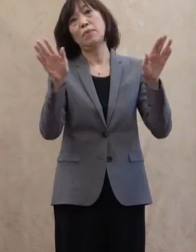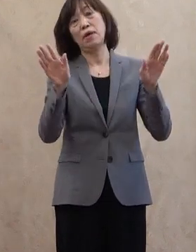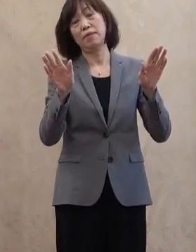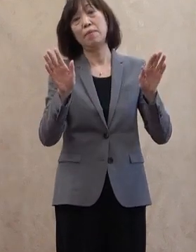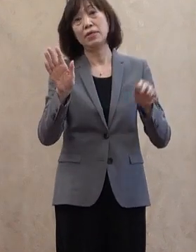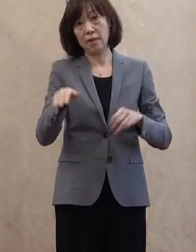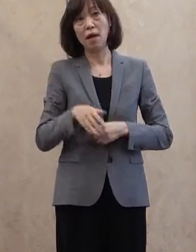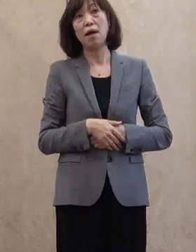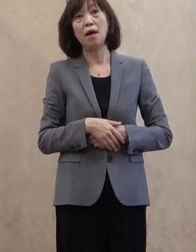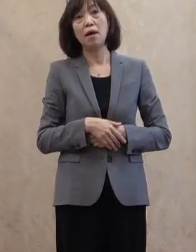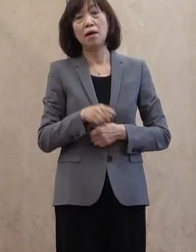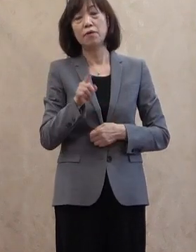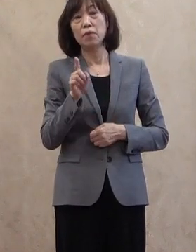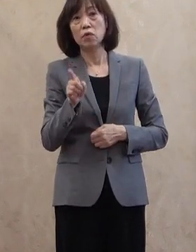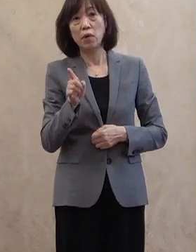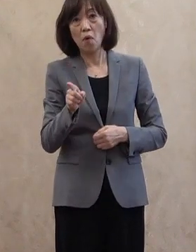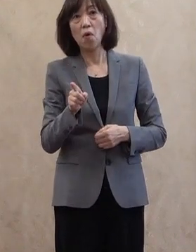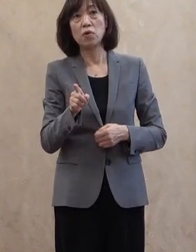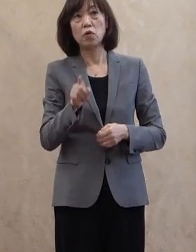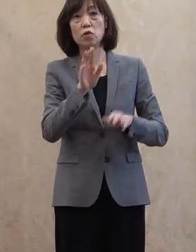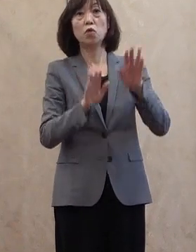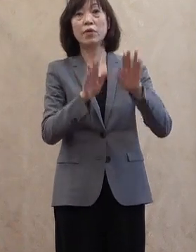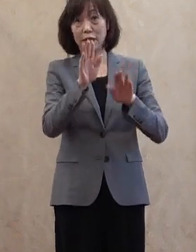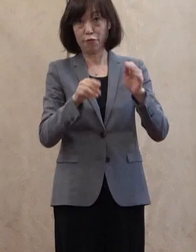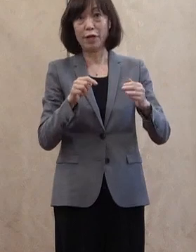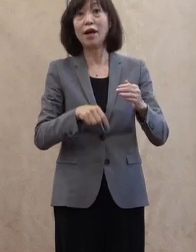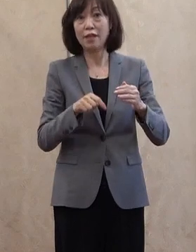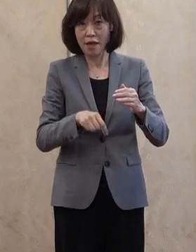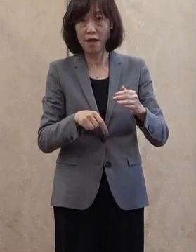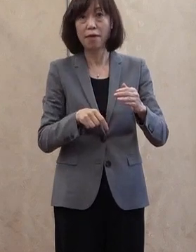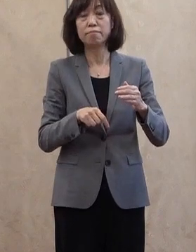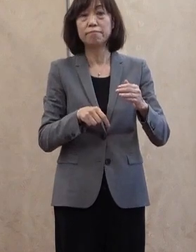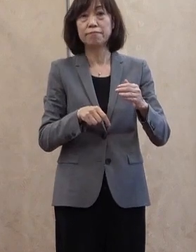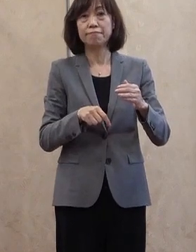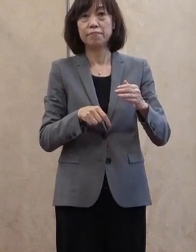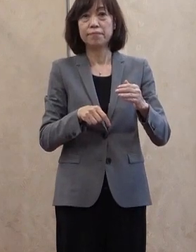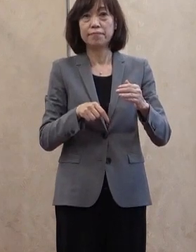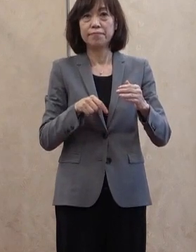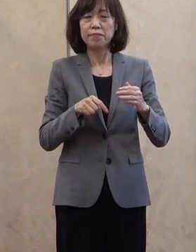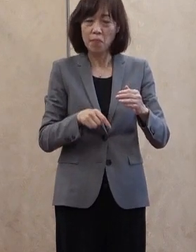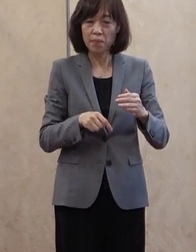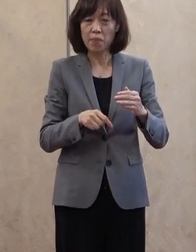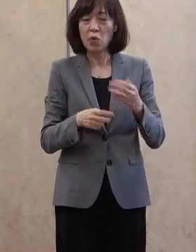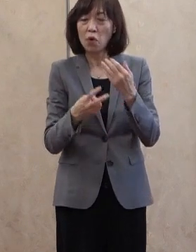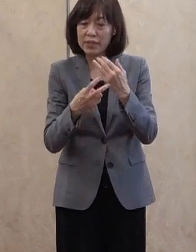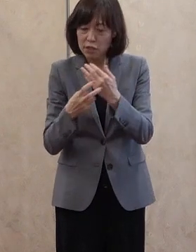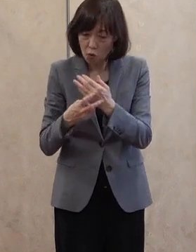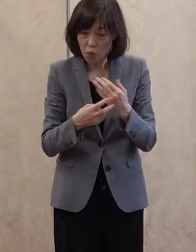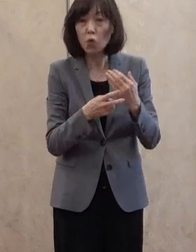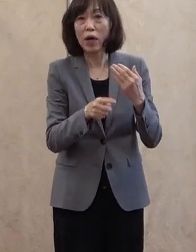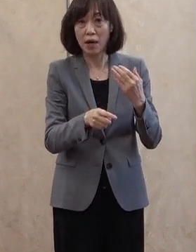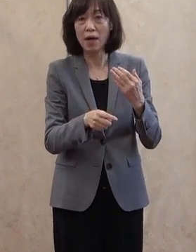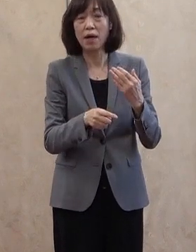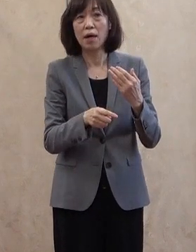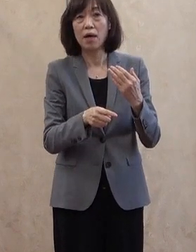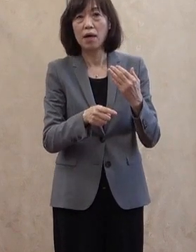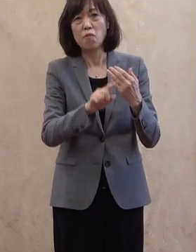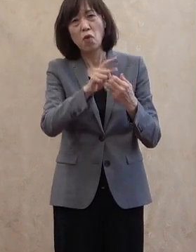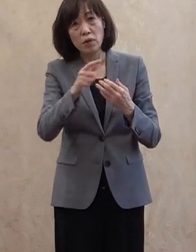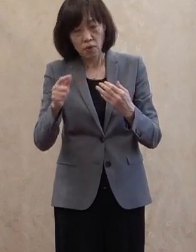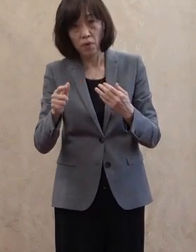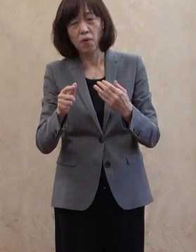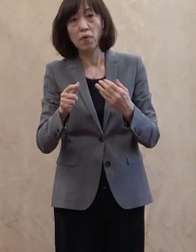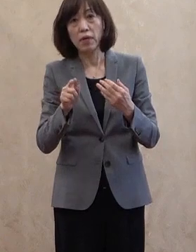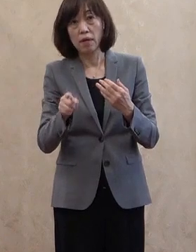ありますので、この状態の中でこの治療であったり、あるいはそのホテル療養であ